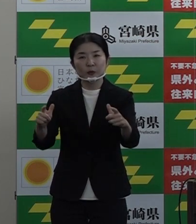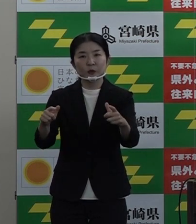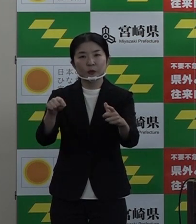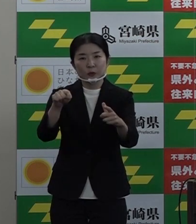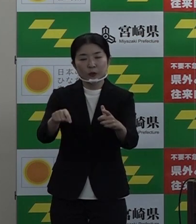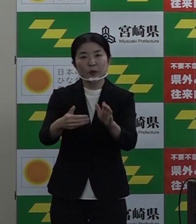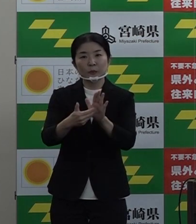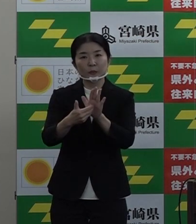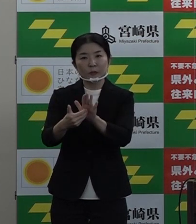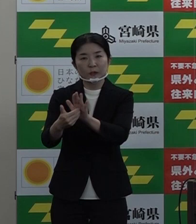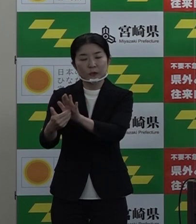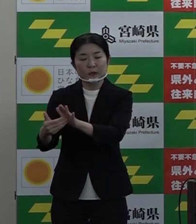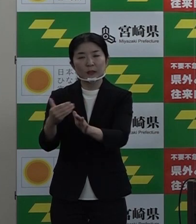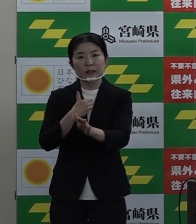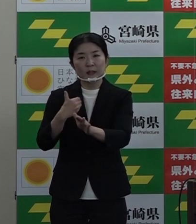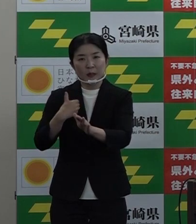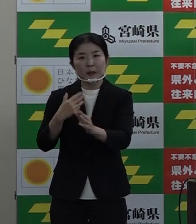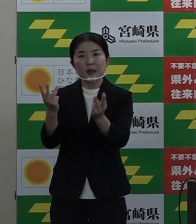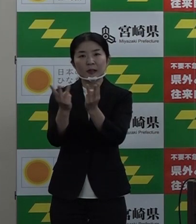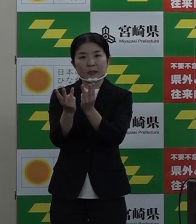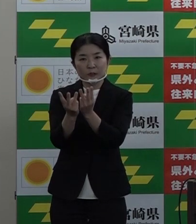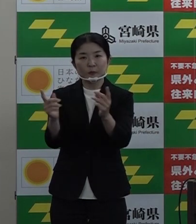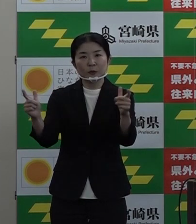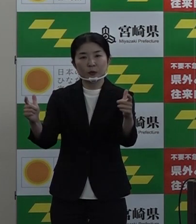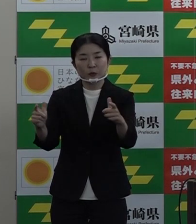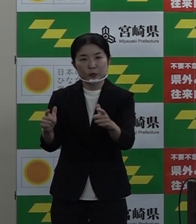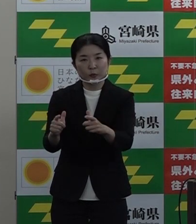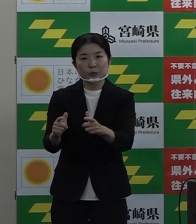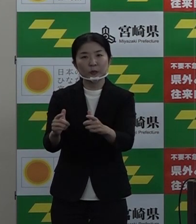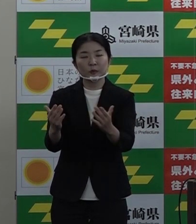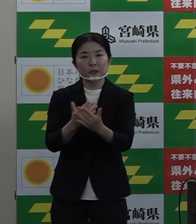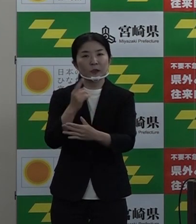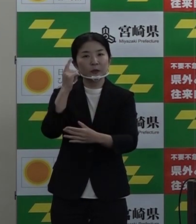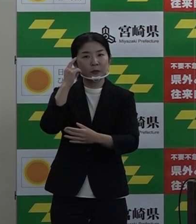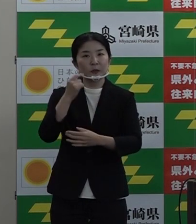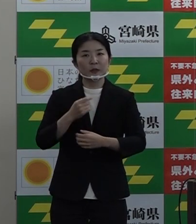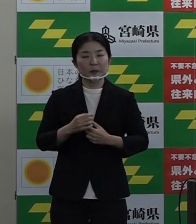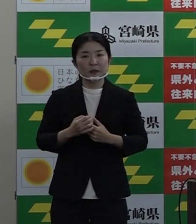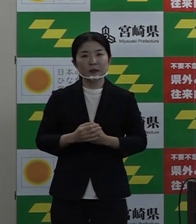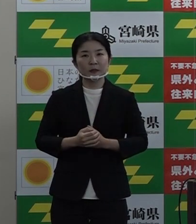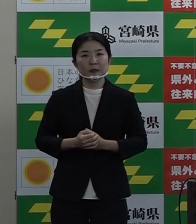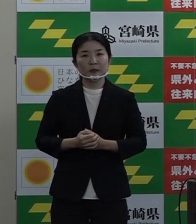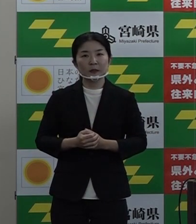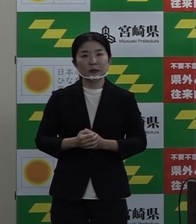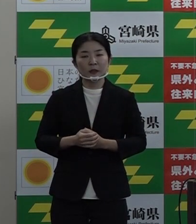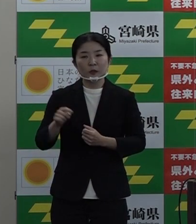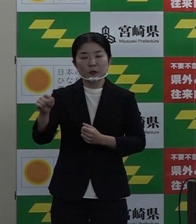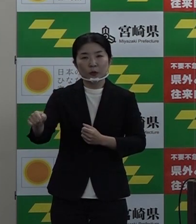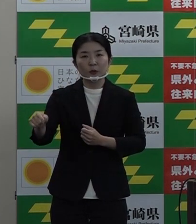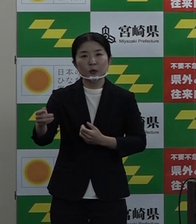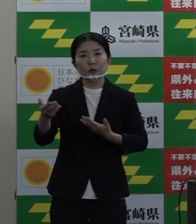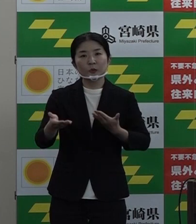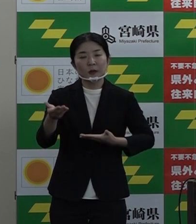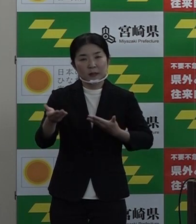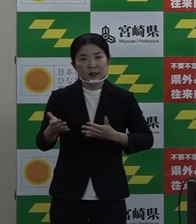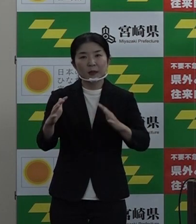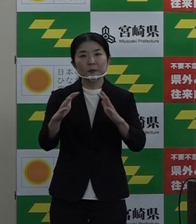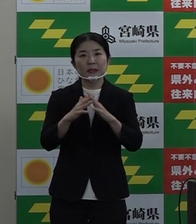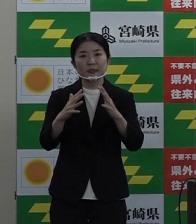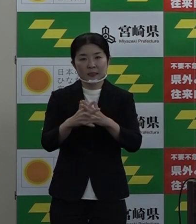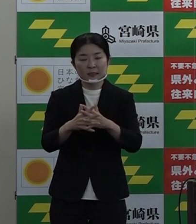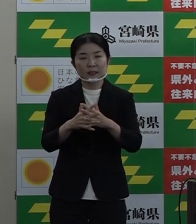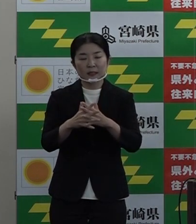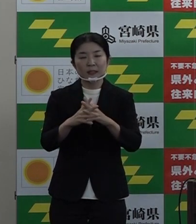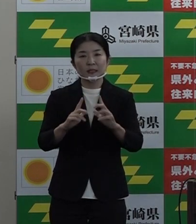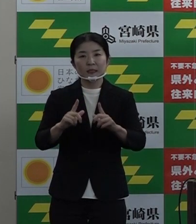ができればですね、ここもある程度落ち着いていくのではないかなという思いがしております。ただそれと比べましても、この宮崎東